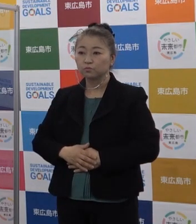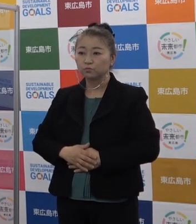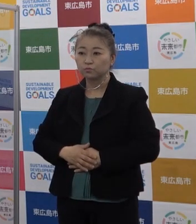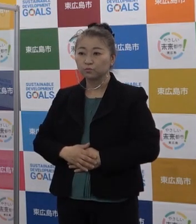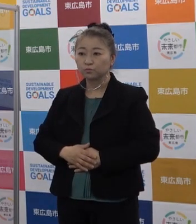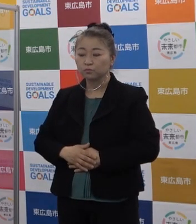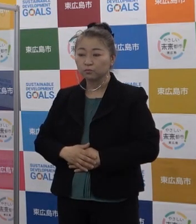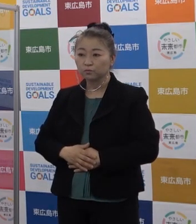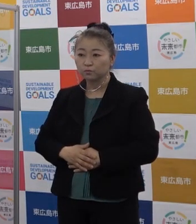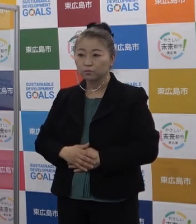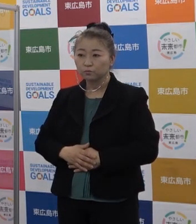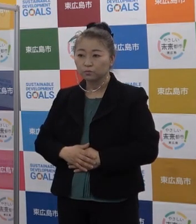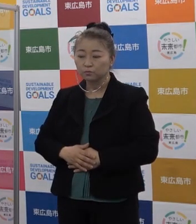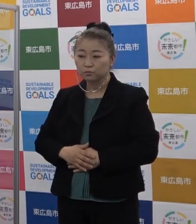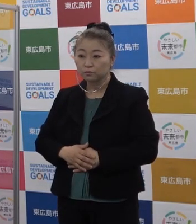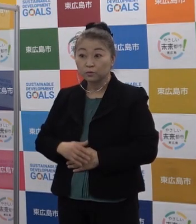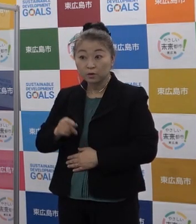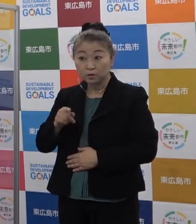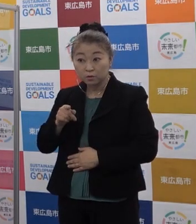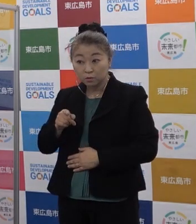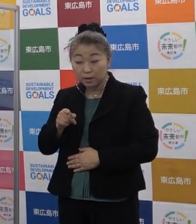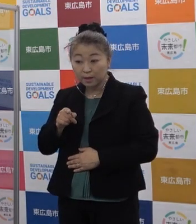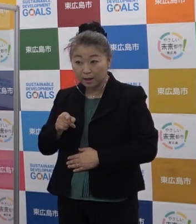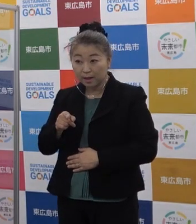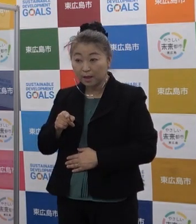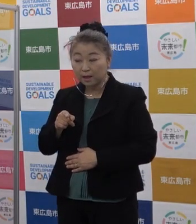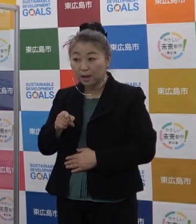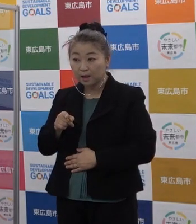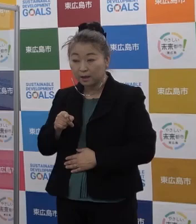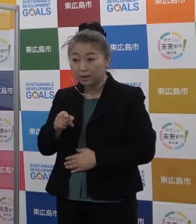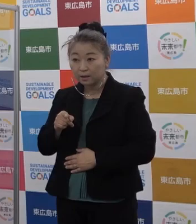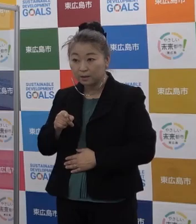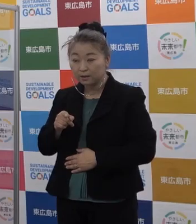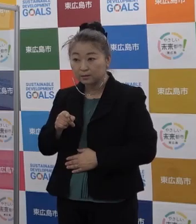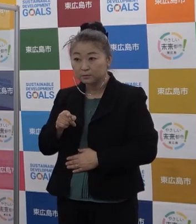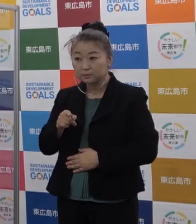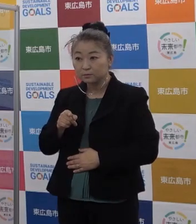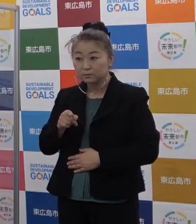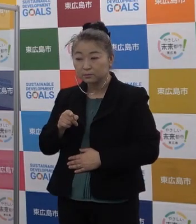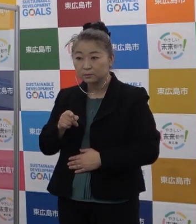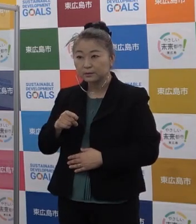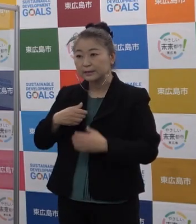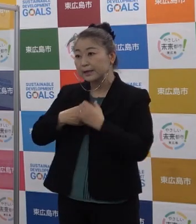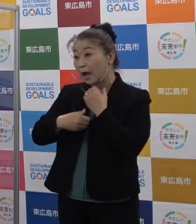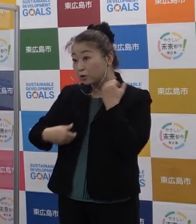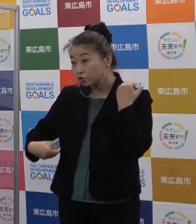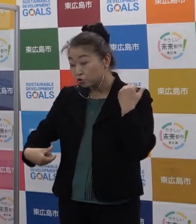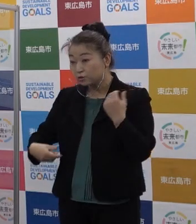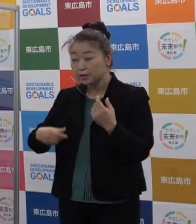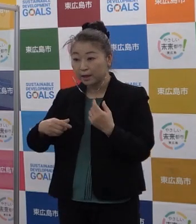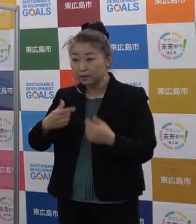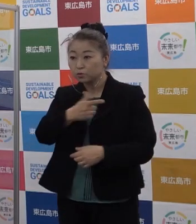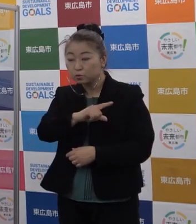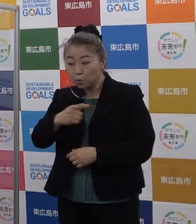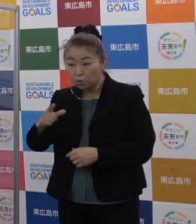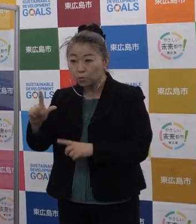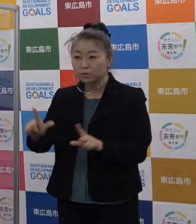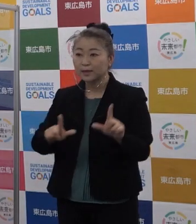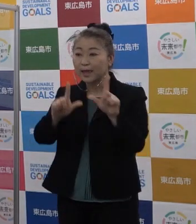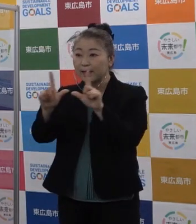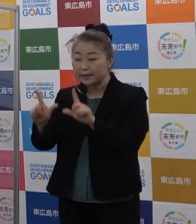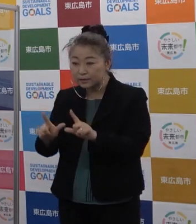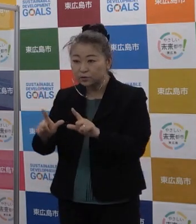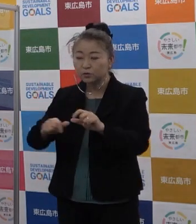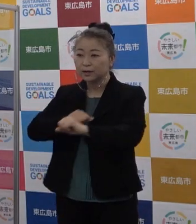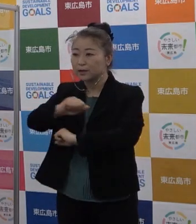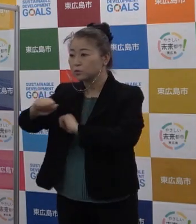2の両括弧1の真ん中ぐらいに書いてますけども、学生等の生活や活動を